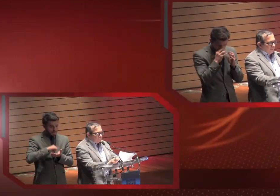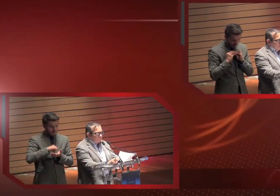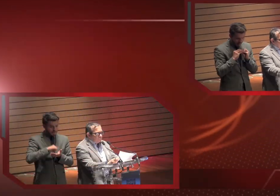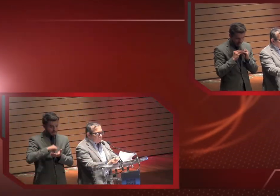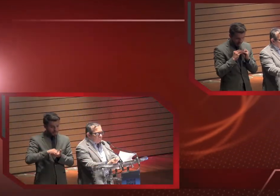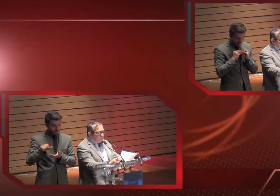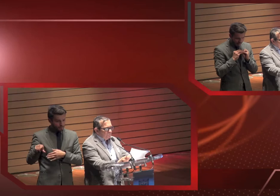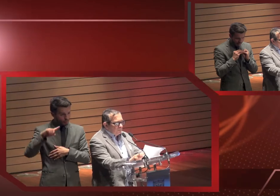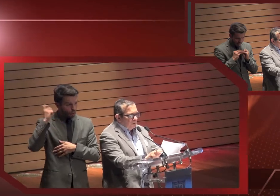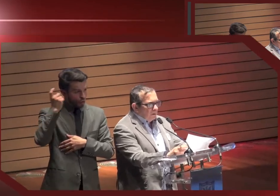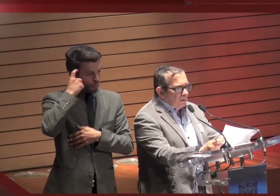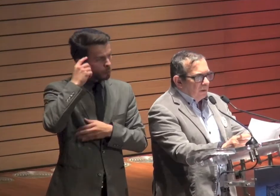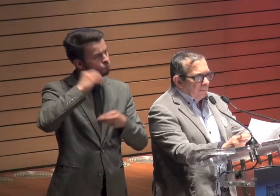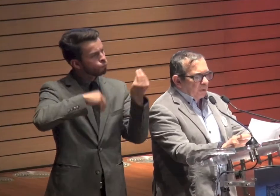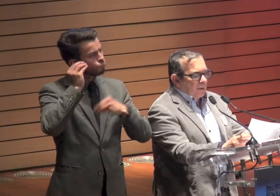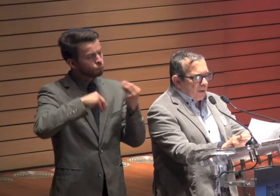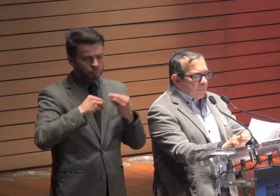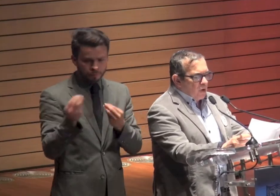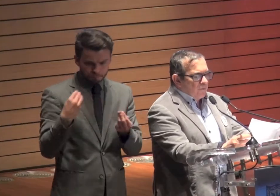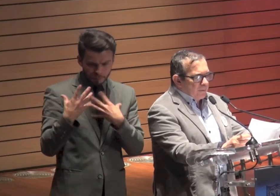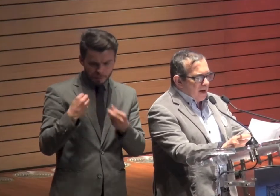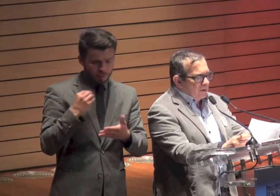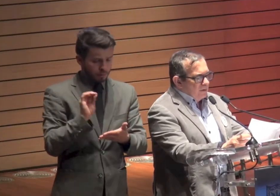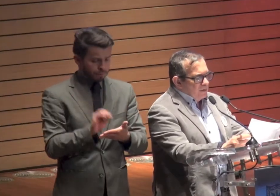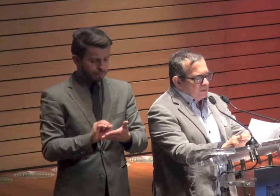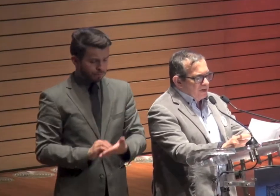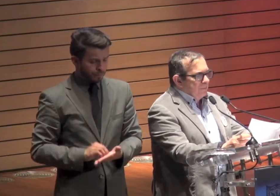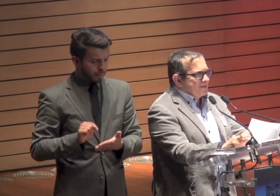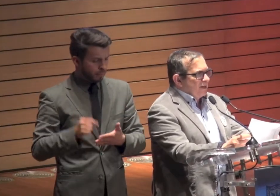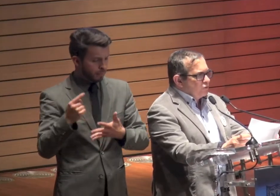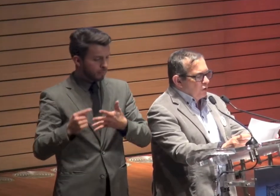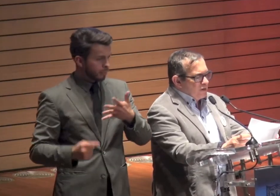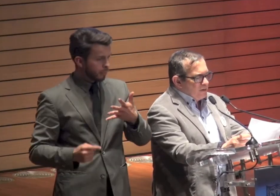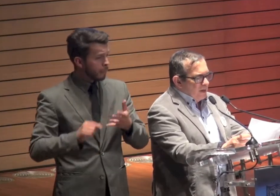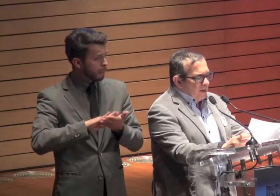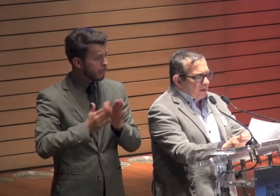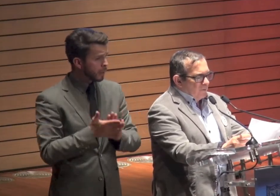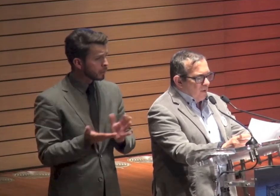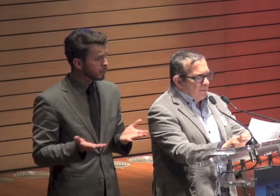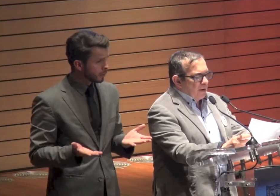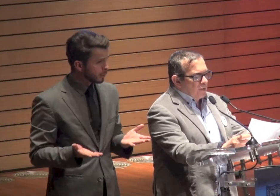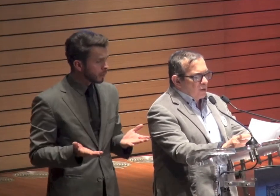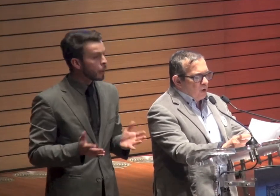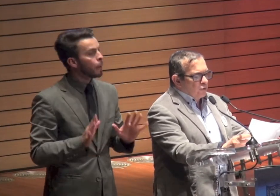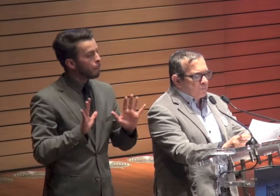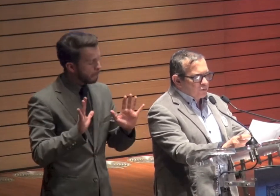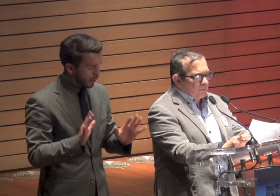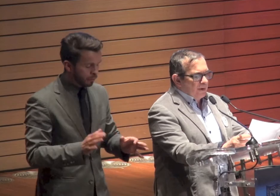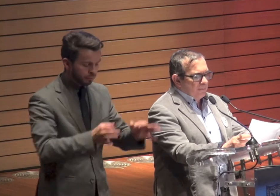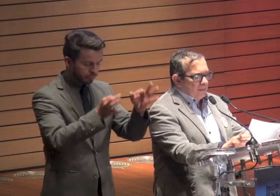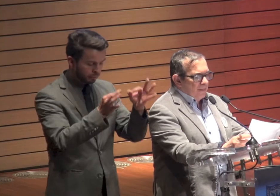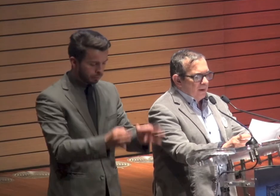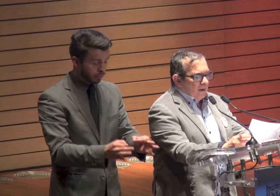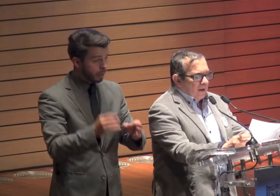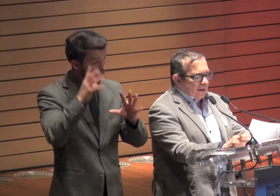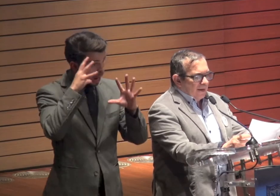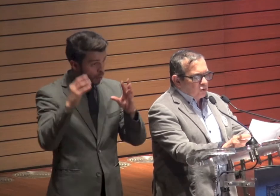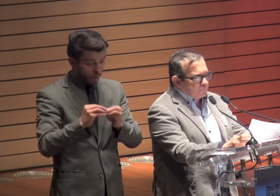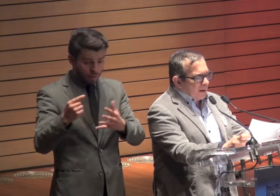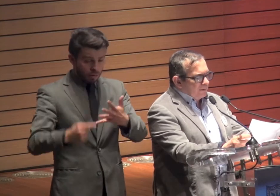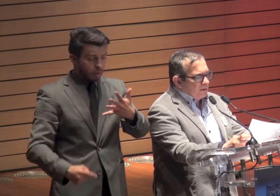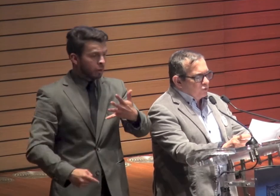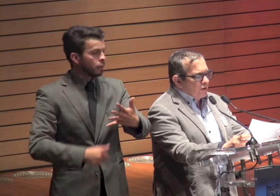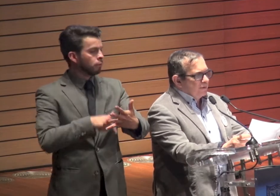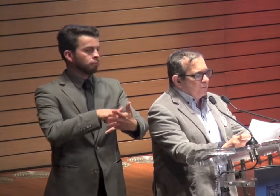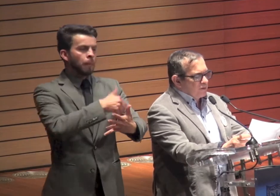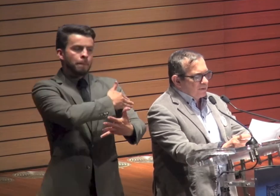La Habana. Pero también puedo afirmar sin vacilaciones que fue el mejor acuerdo posible, que las